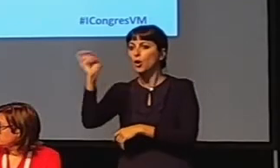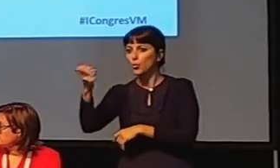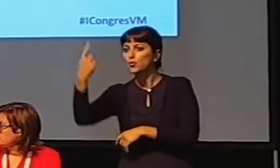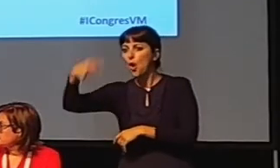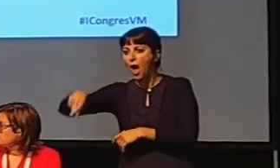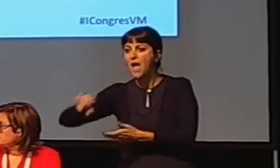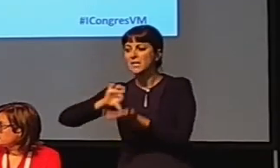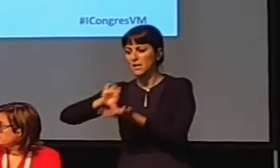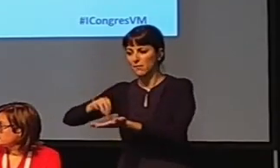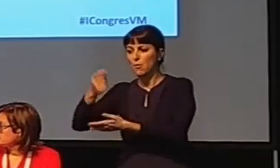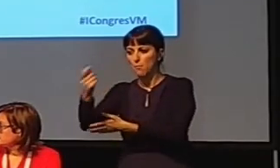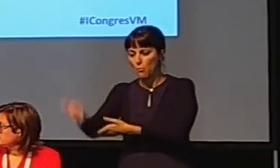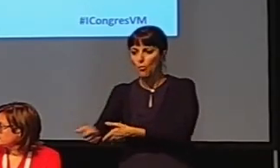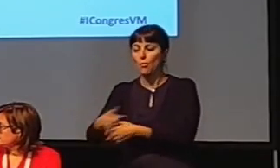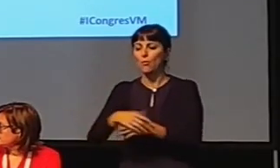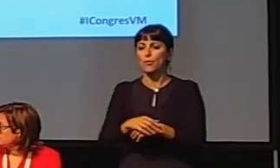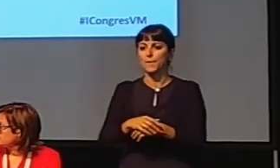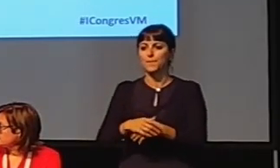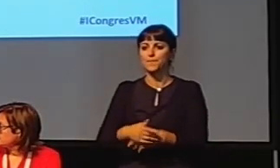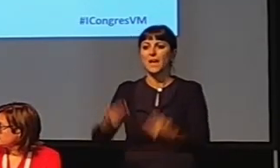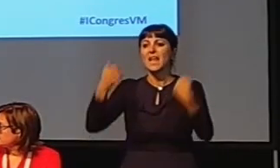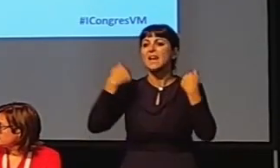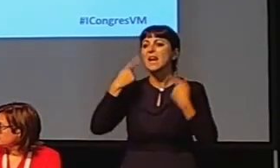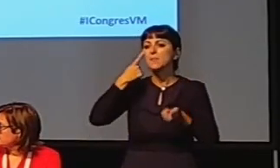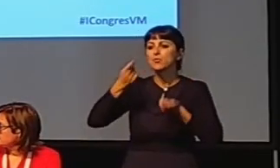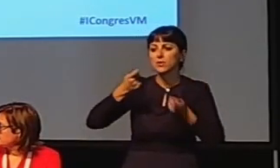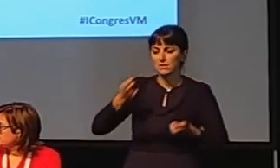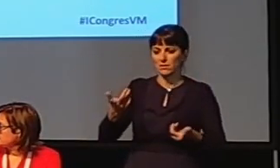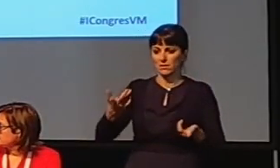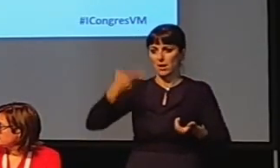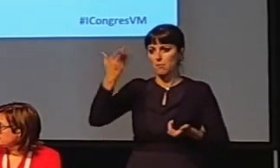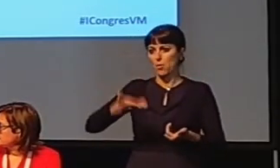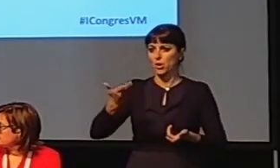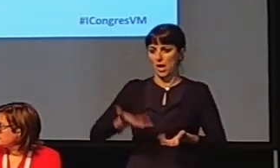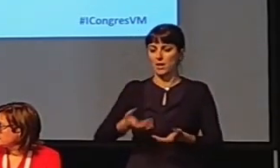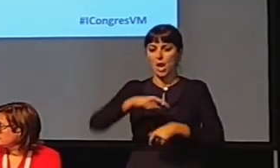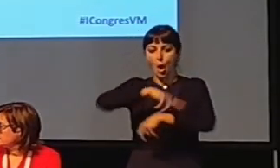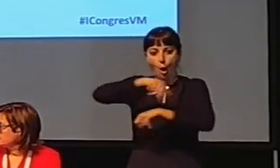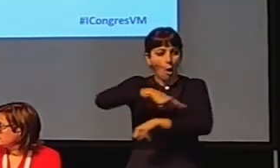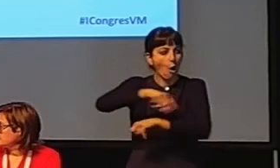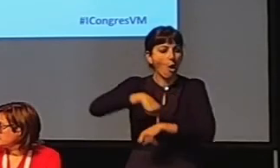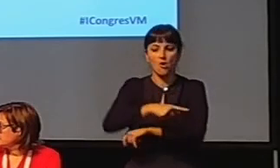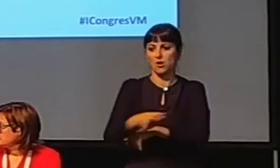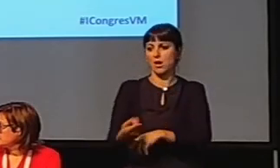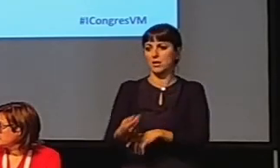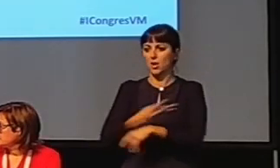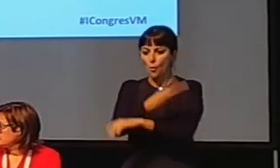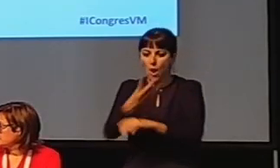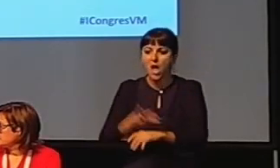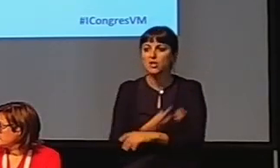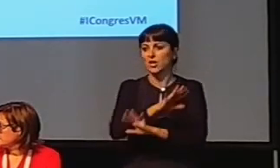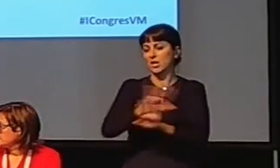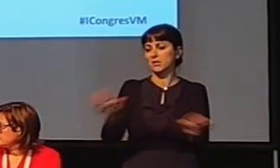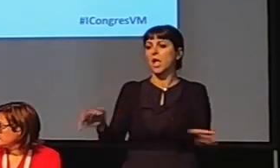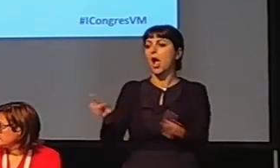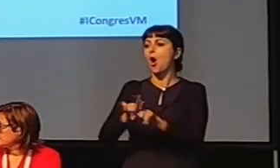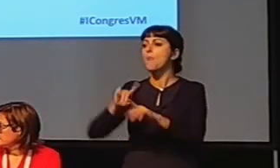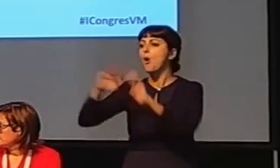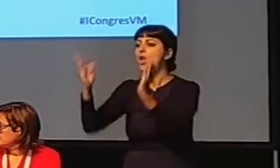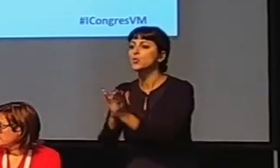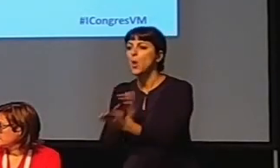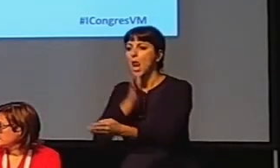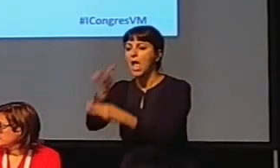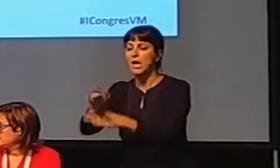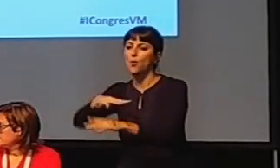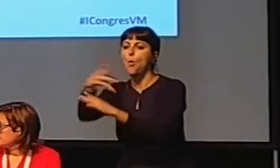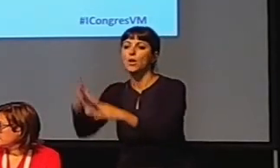pensar, i la supervisió és imprescindible, la formació de qualitat és imprescindible, les hores, o sigui, no valen 4 hores, igual que no valen 4 hores entrar en les escoles, hola, què